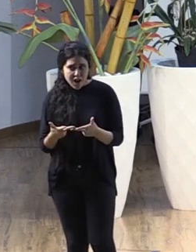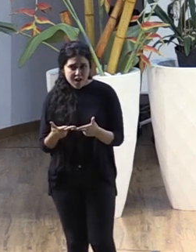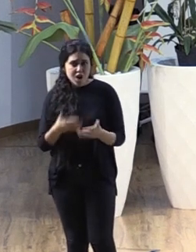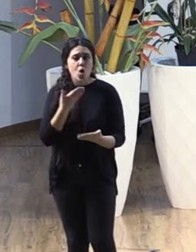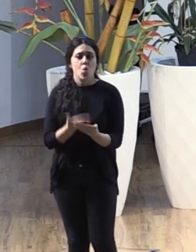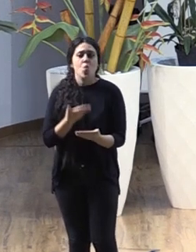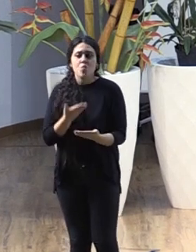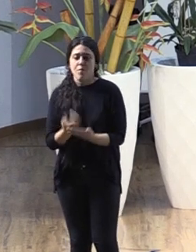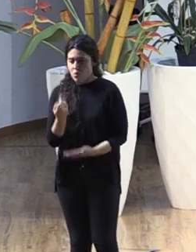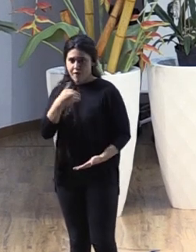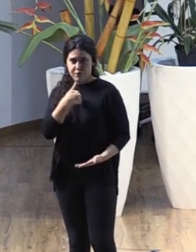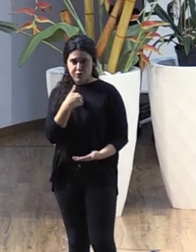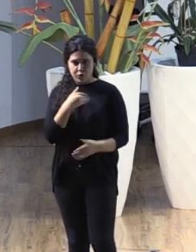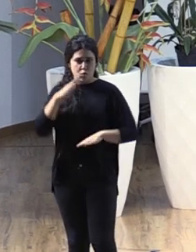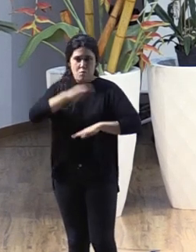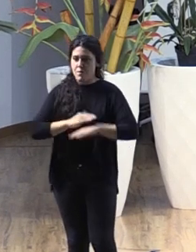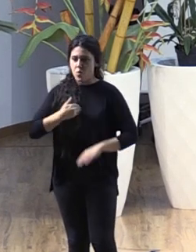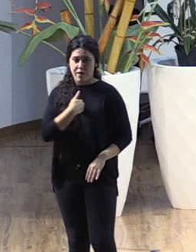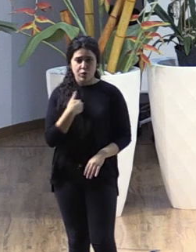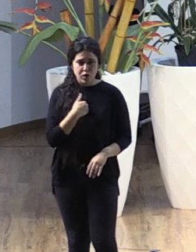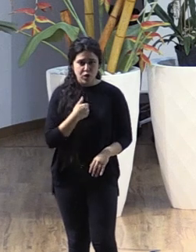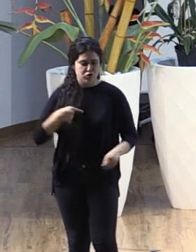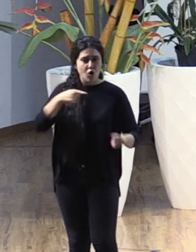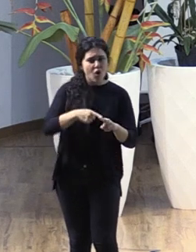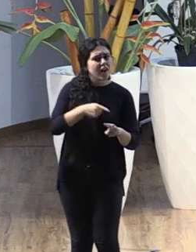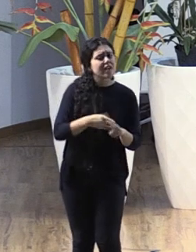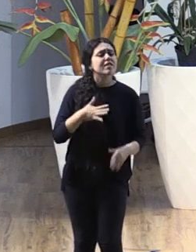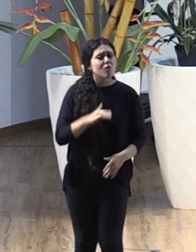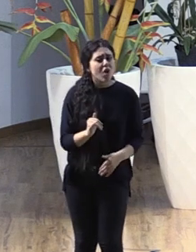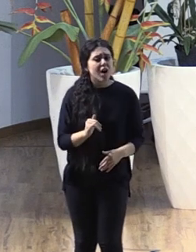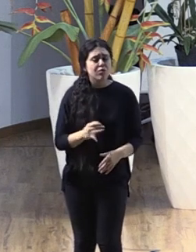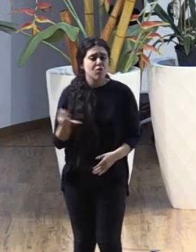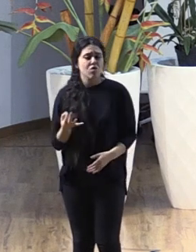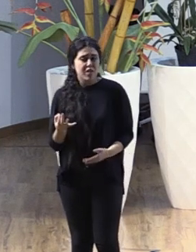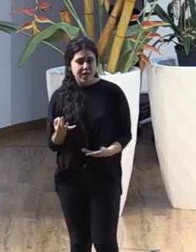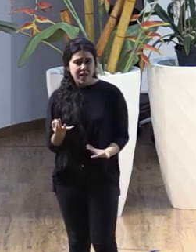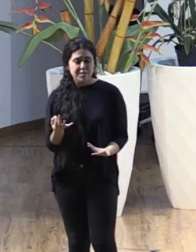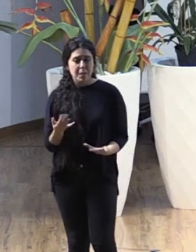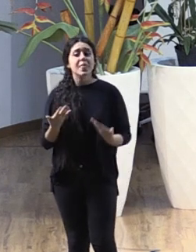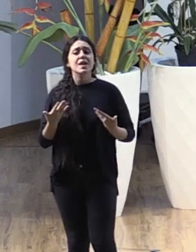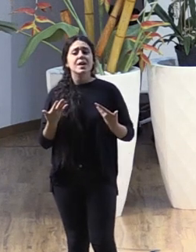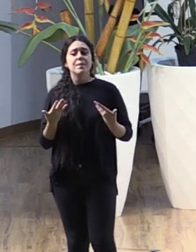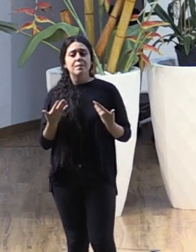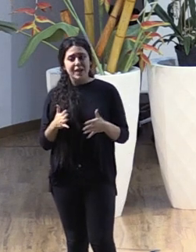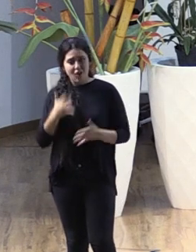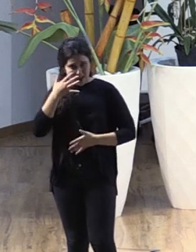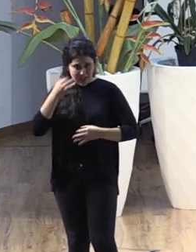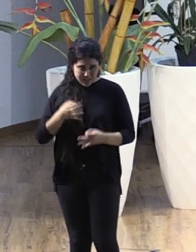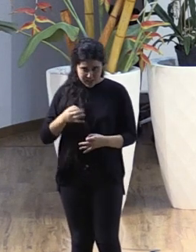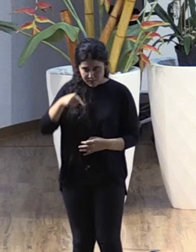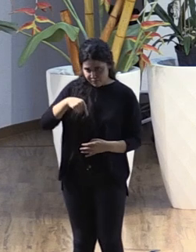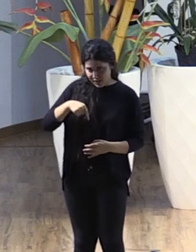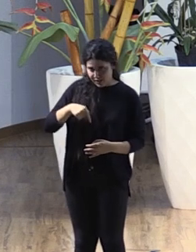cumplimos una función, tenemos unas finalidades y unos imperativos y unos deberes éticos, pero en la realidad y en este